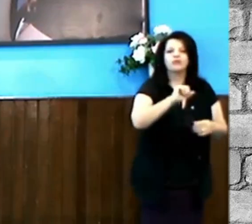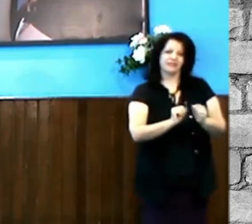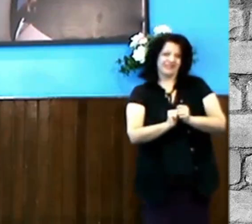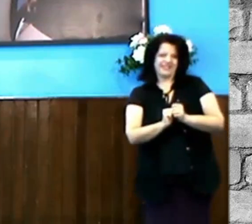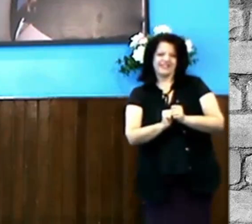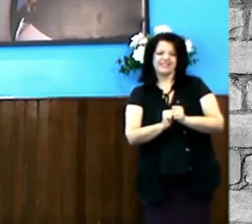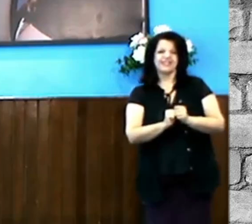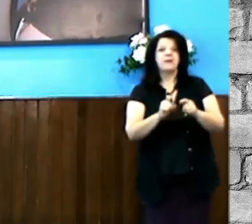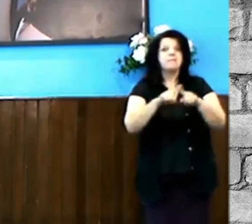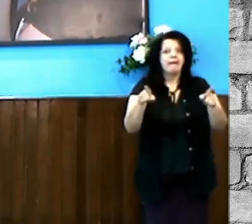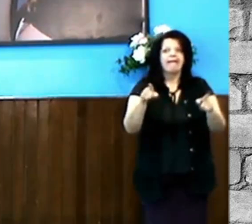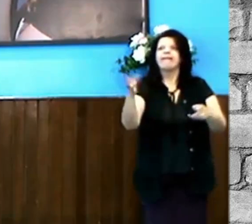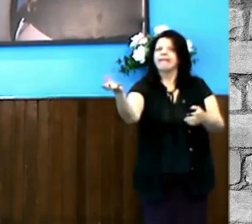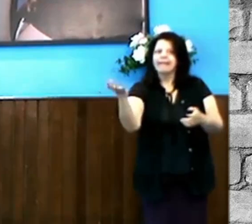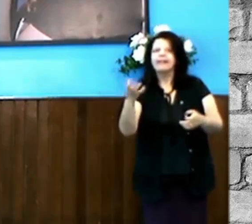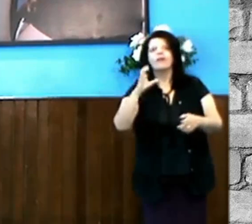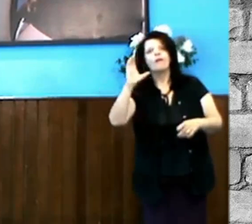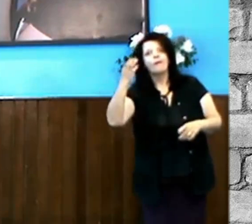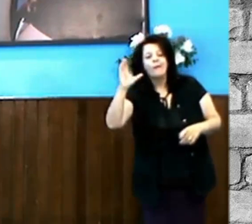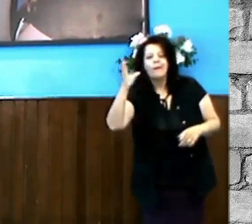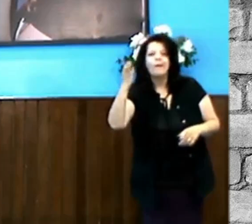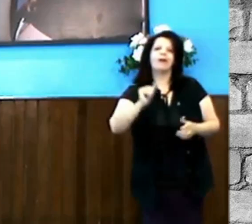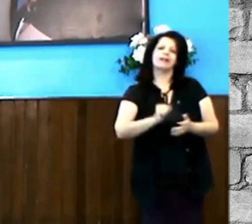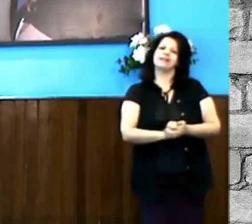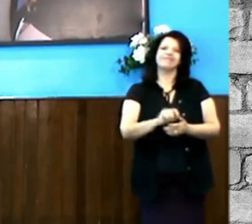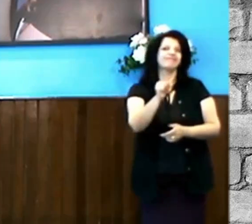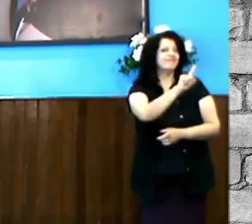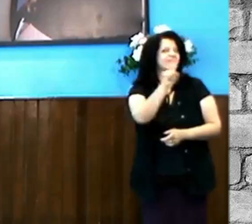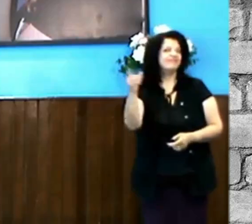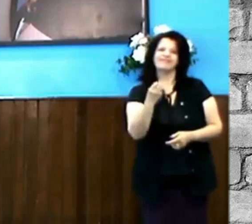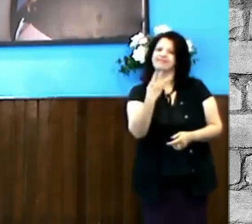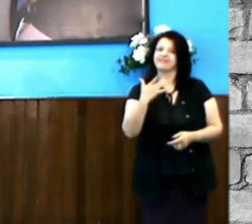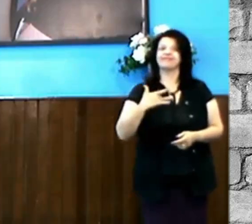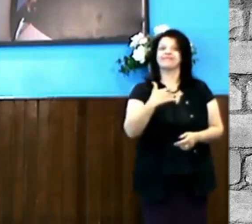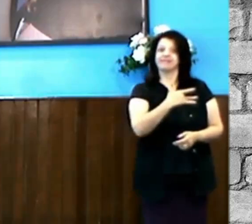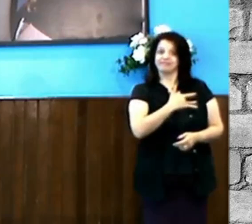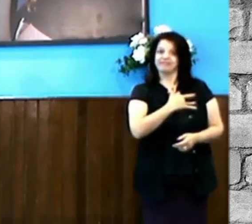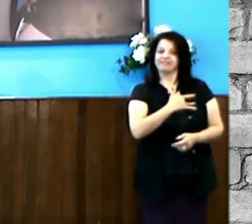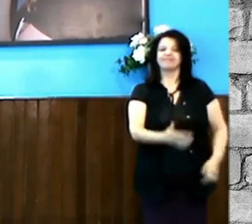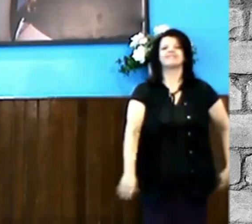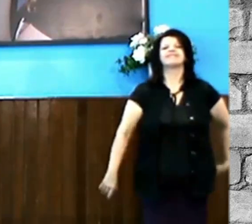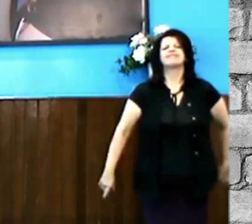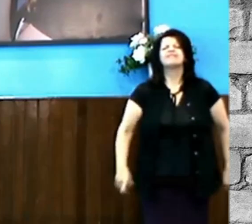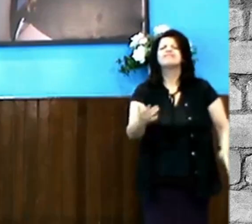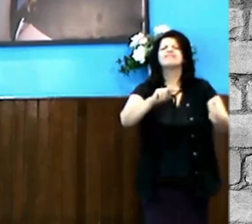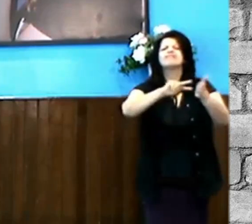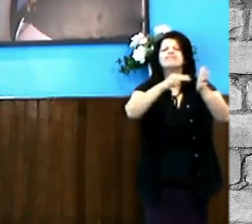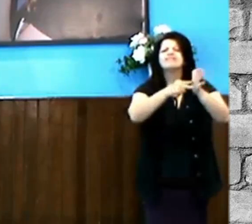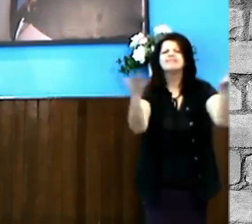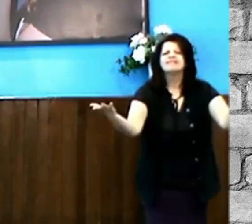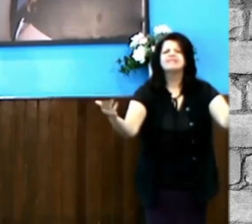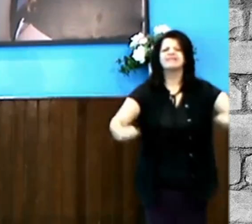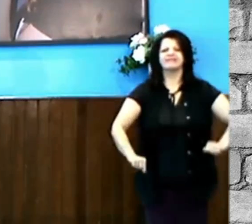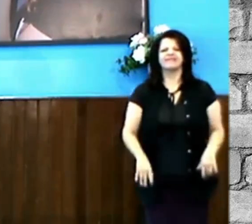a gente queria tomar coca. Por causa do mau hábito que a gente tem mesmo. Agora veja bem. O que eu quero dizer com isso? Que